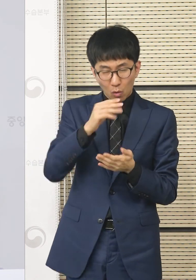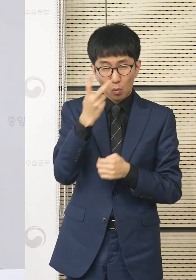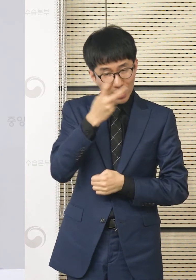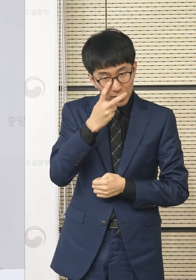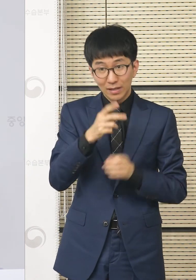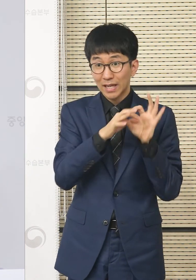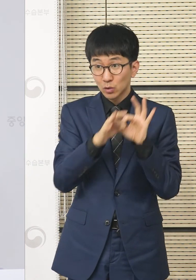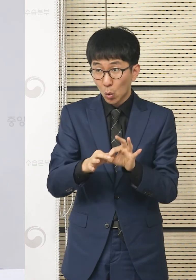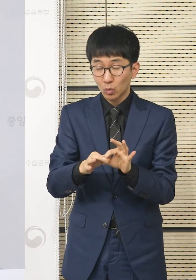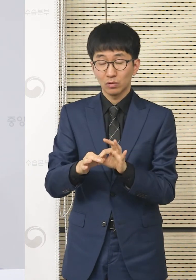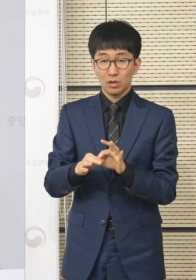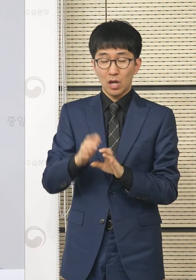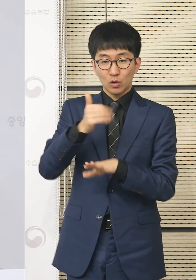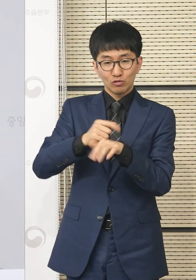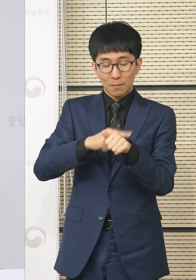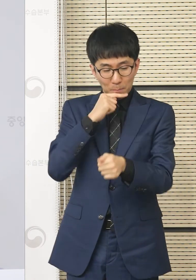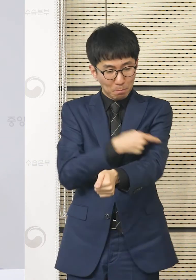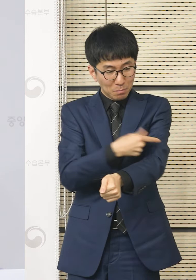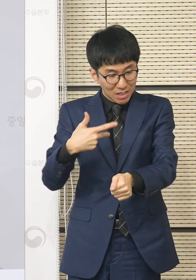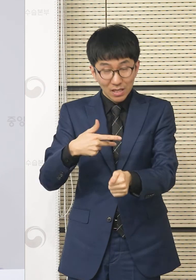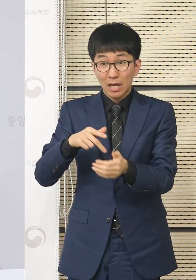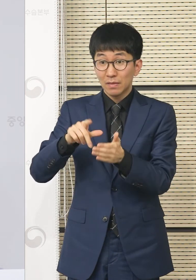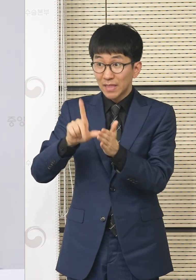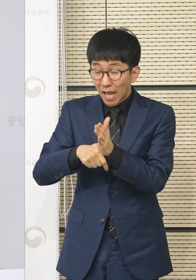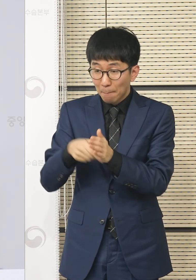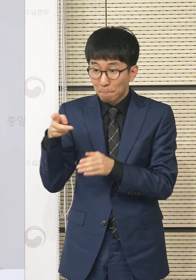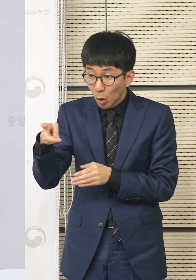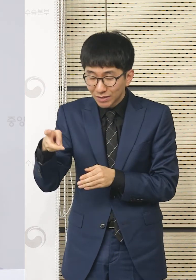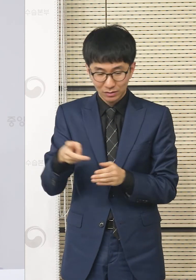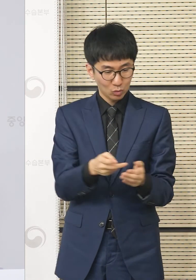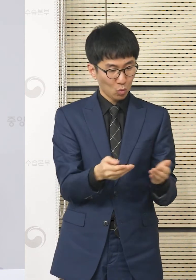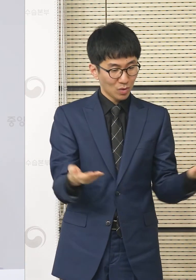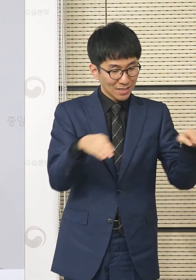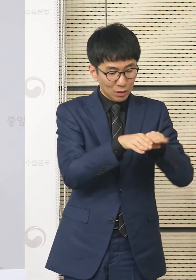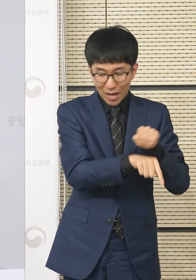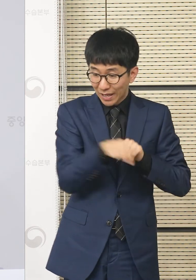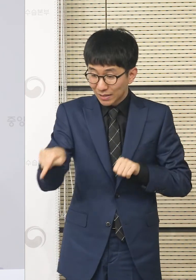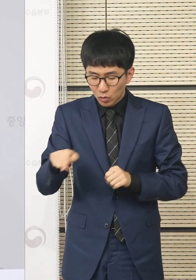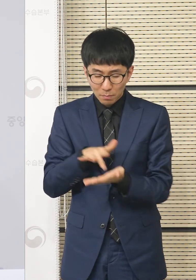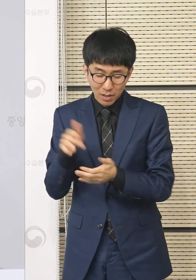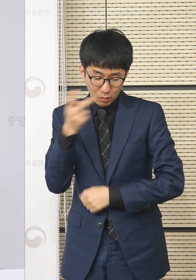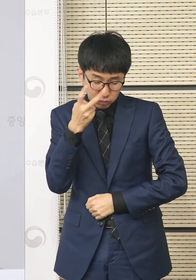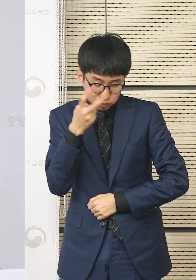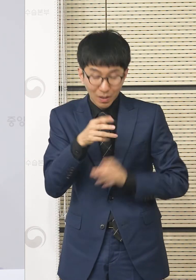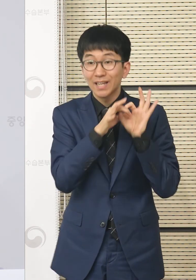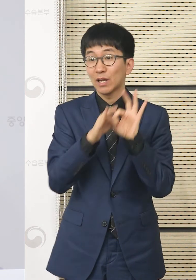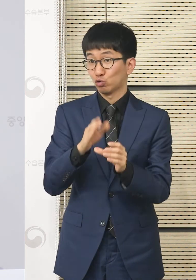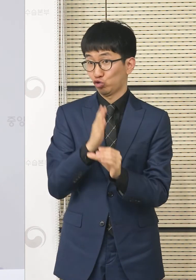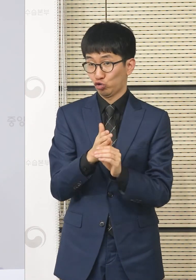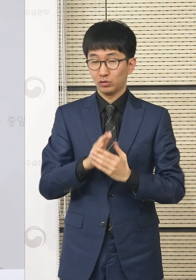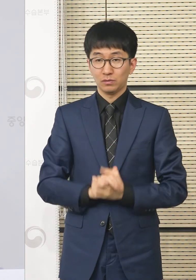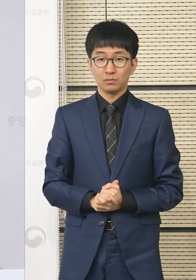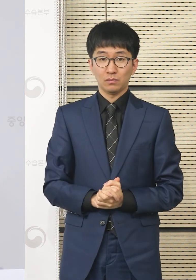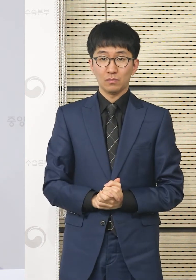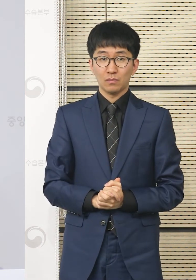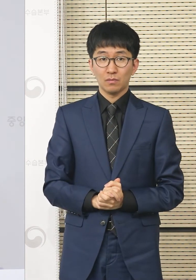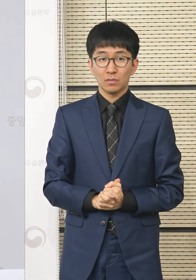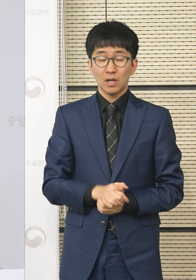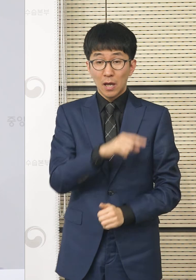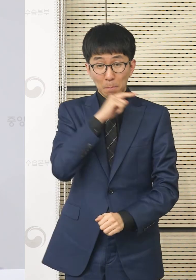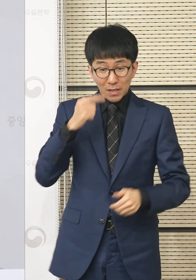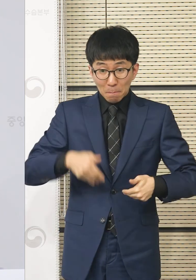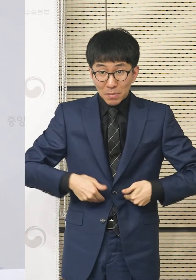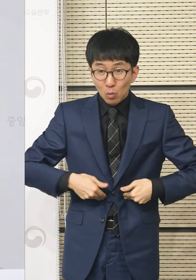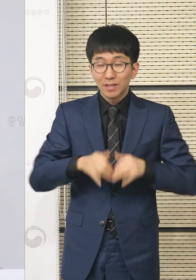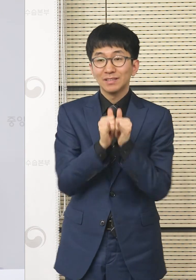헌혈의 집과 헌혈 버스에 대한 소독 작업에도 만전을 기하고 있습니다. 혈액이 필요한 중증 환자의